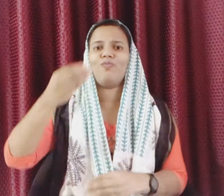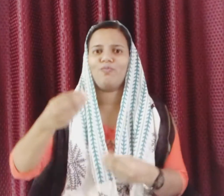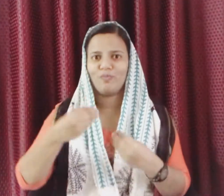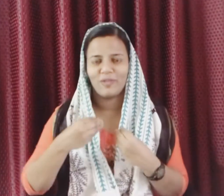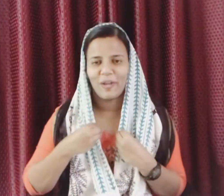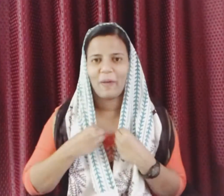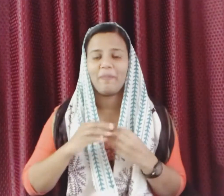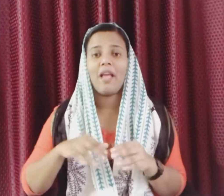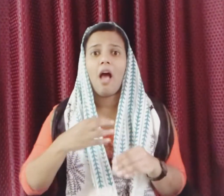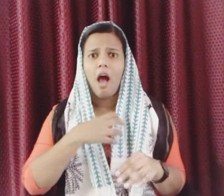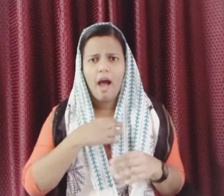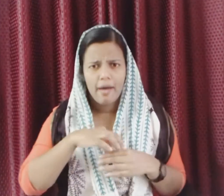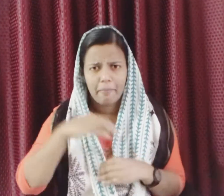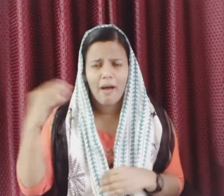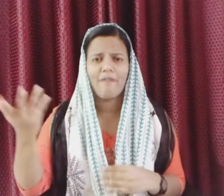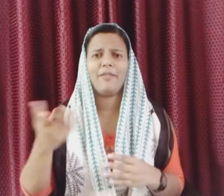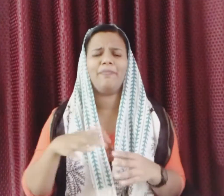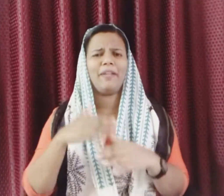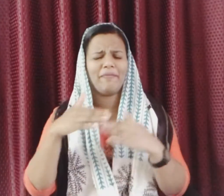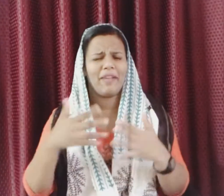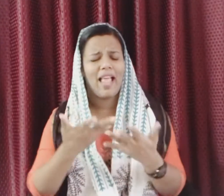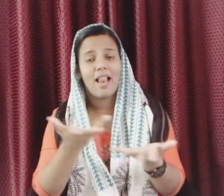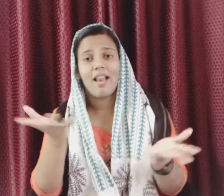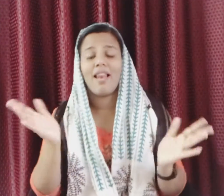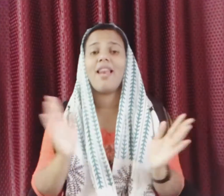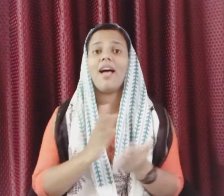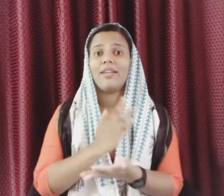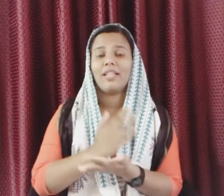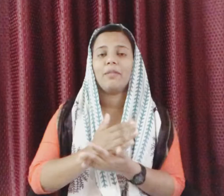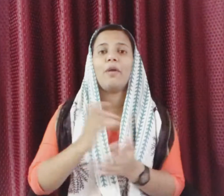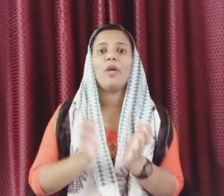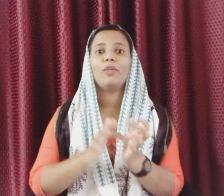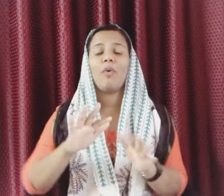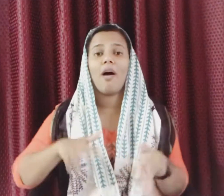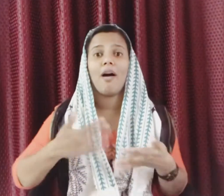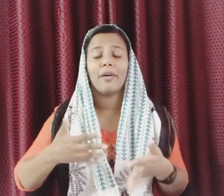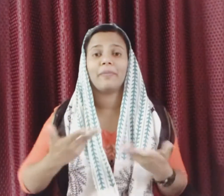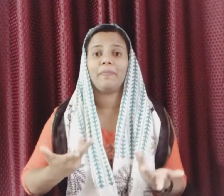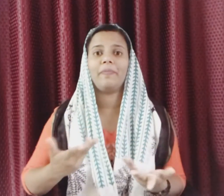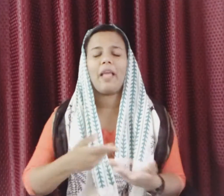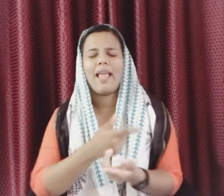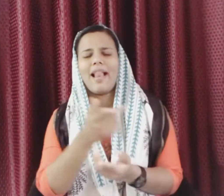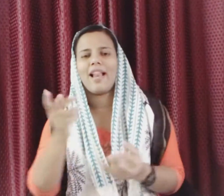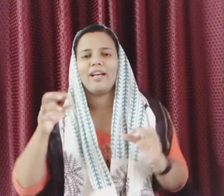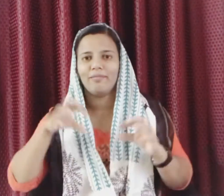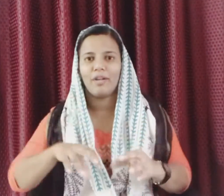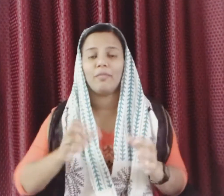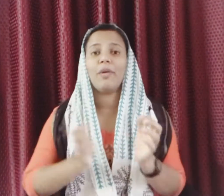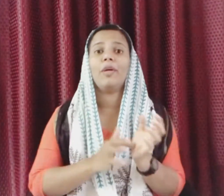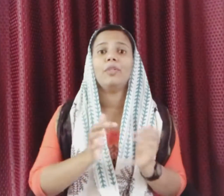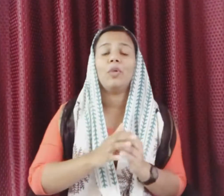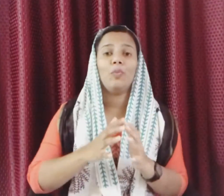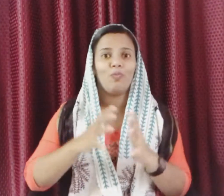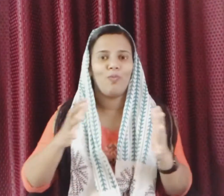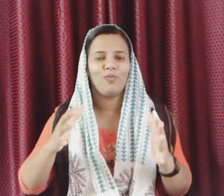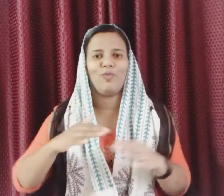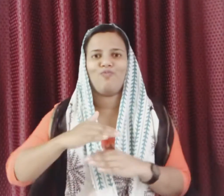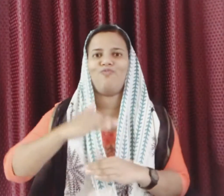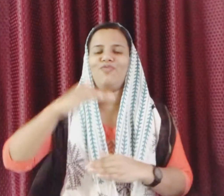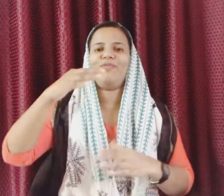നമുക്ക് തരും, നിങ്ങൾ ആത്മീകമായിട്ടും ഭൗതികമായിട്ടും. ആമേൻ, എല്ലാ ദൈവം നിങ്ങൾ ആഗ്രഹിക്കുന്ന ഇടങ്ങളിലൊക്കെ ദൈവം നിങ്ങൾക്കൊരു വളർച്ച